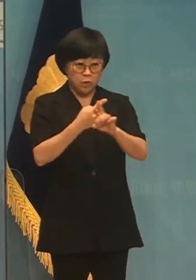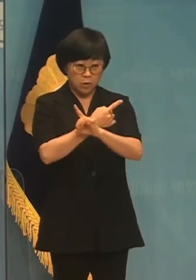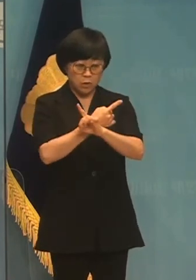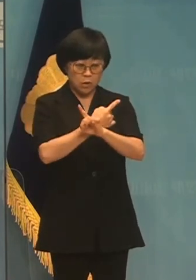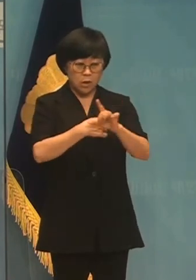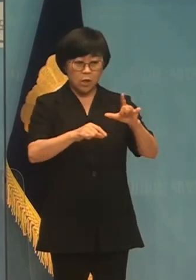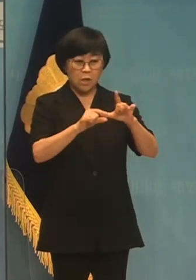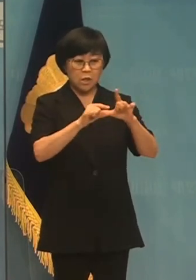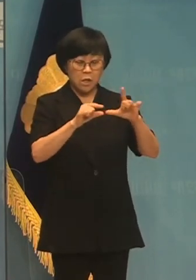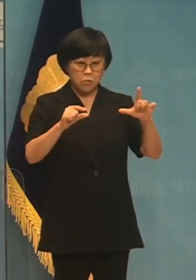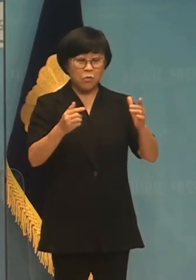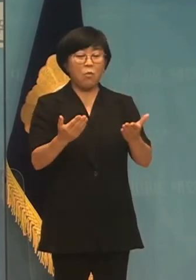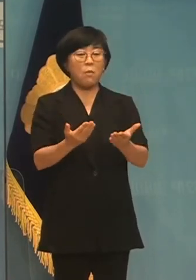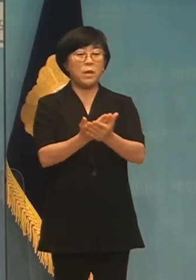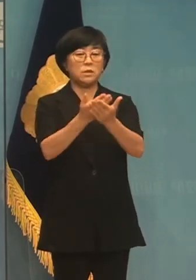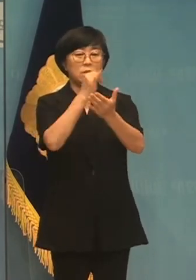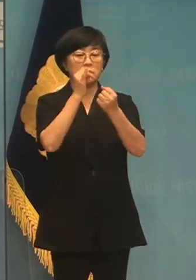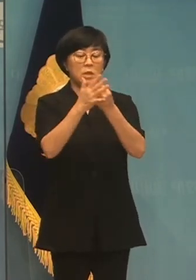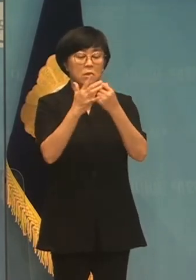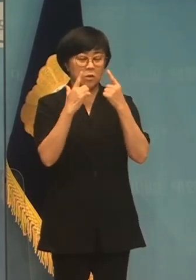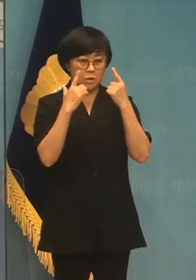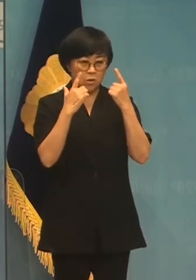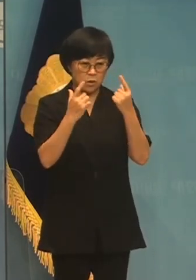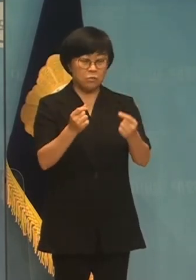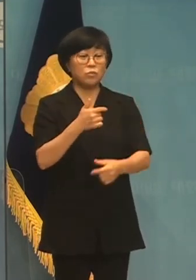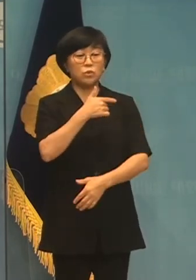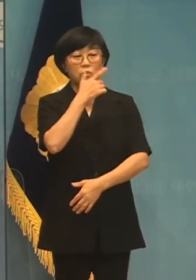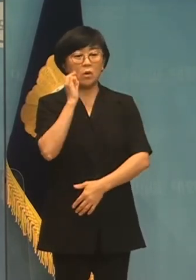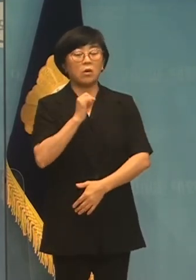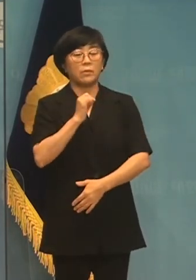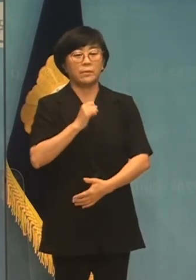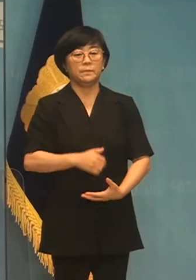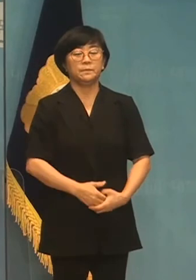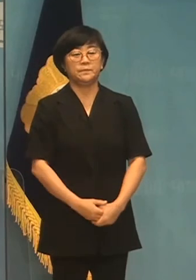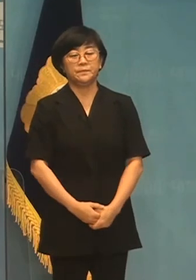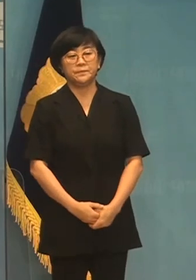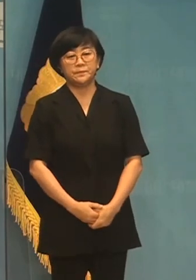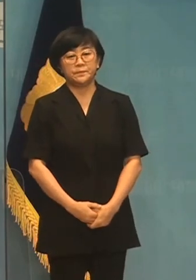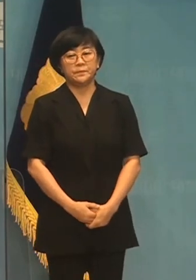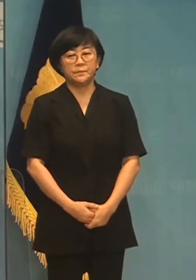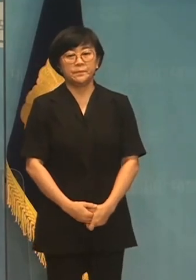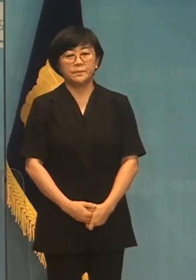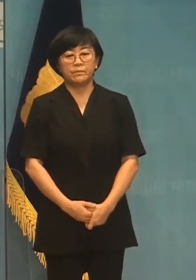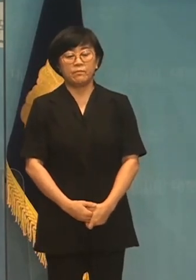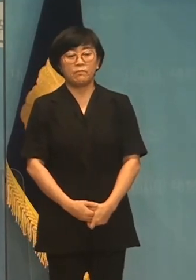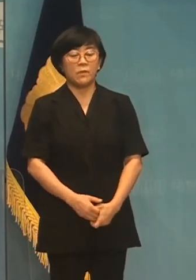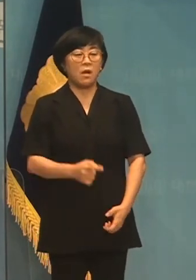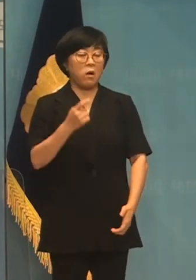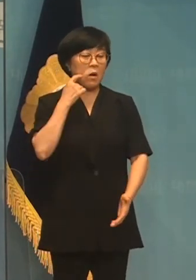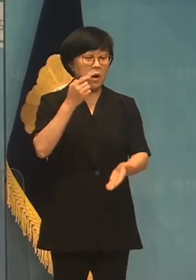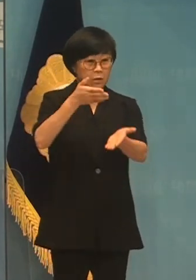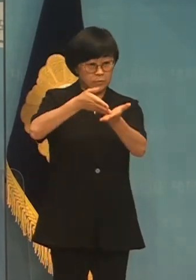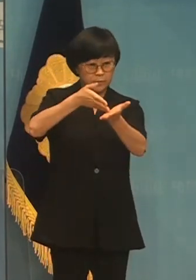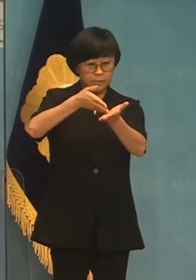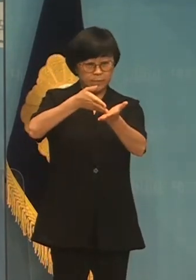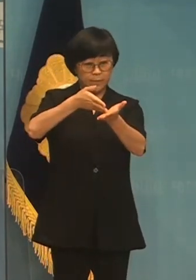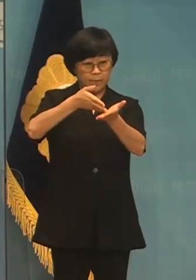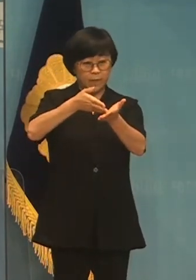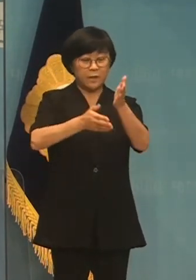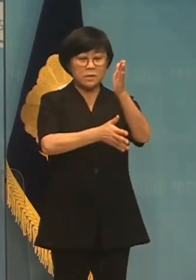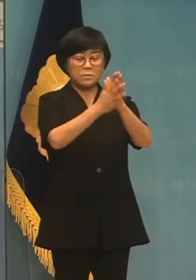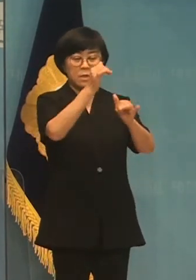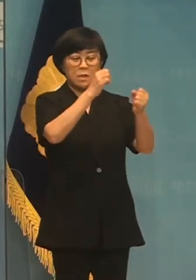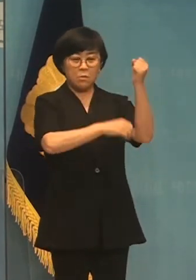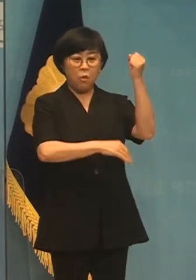일부 진전은 있으나 여전히 미흡하고 부족합니다. 가짜 뉴스로부터